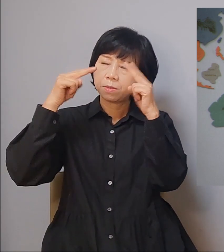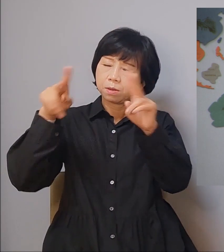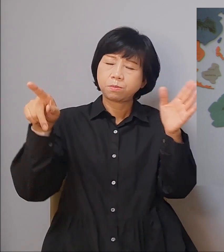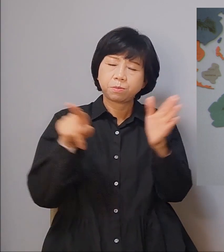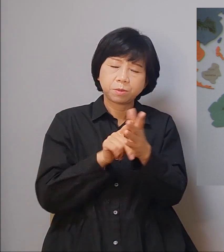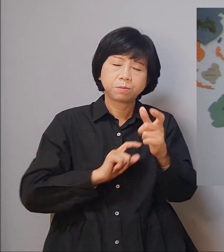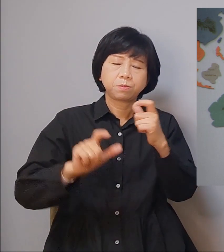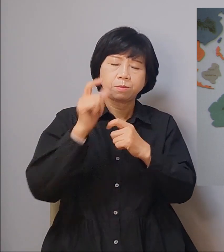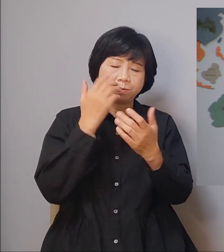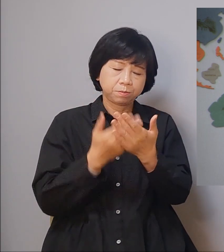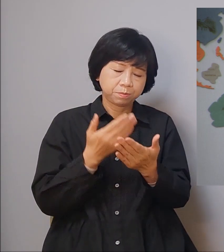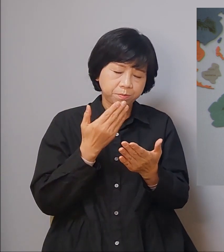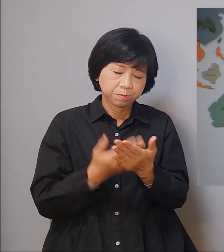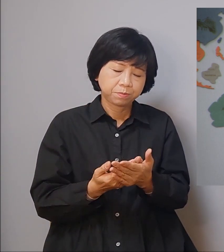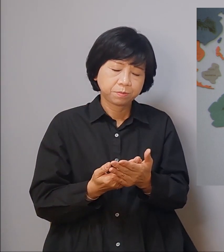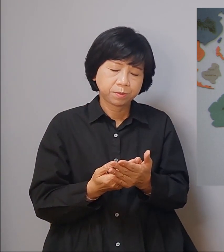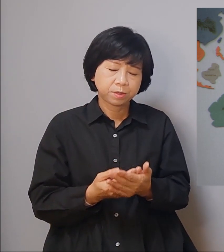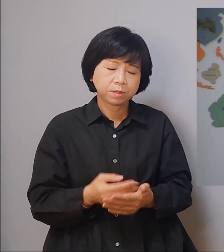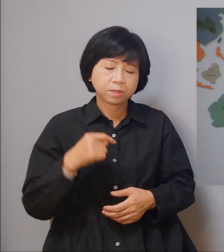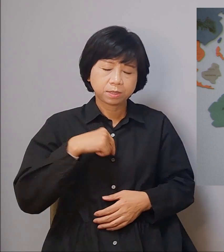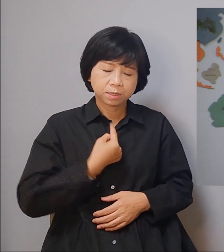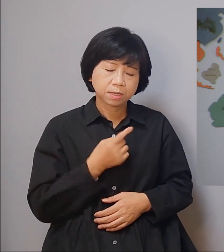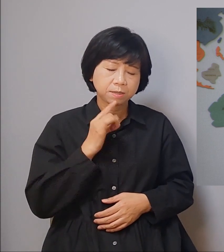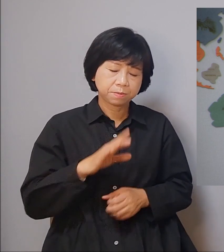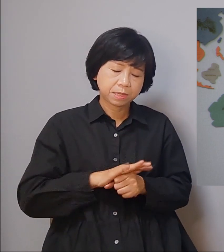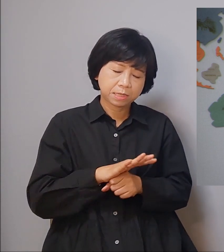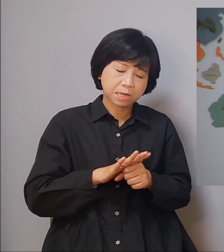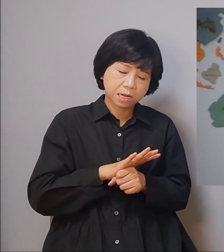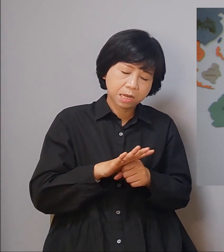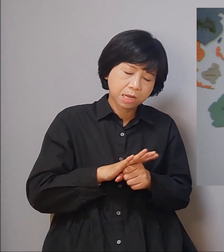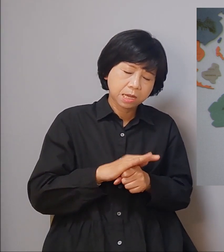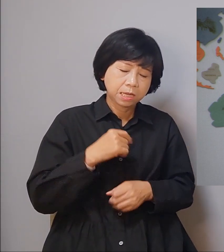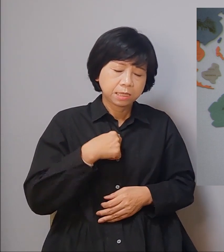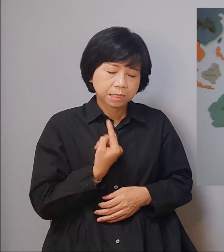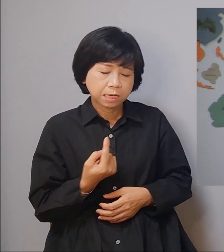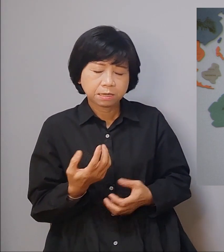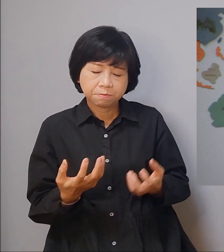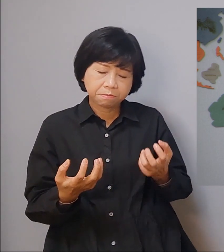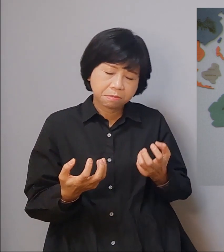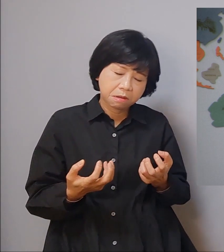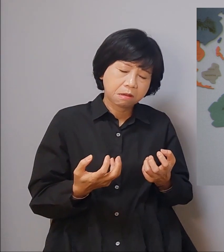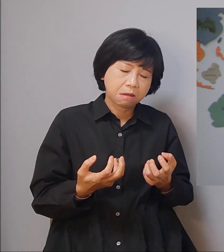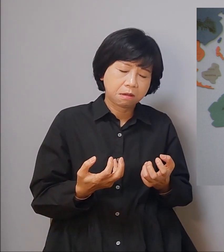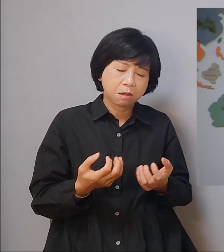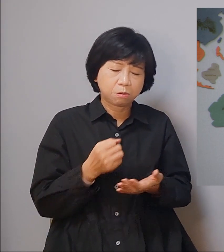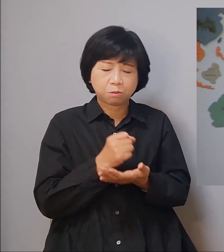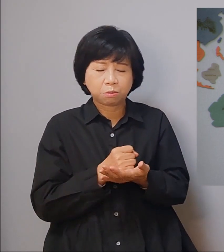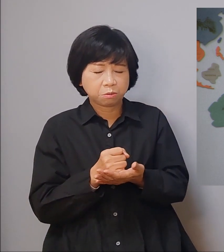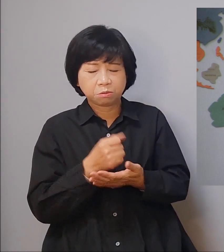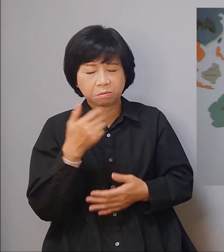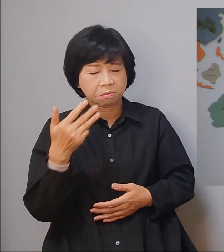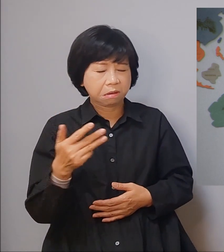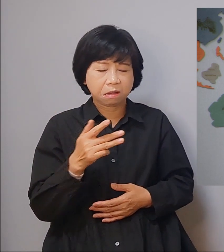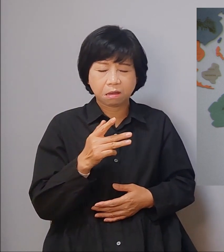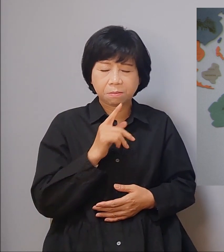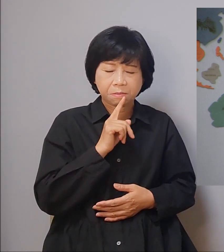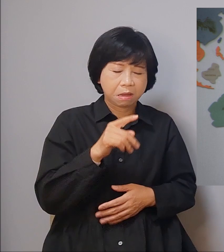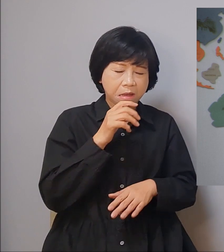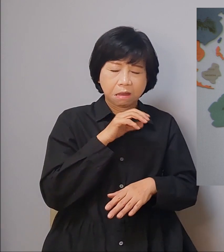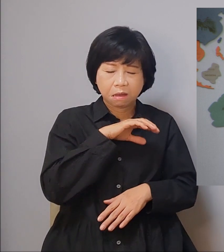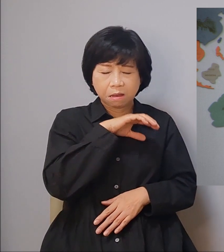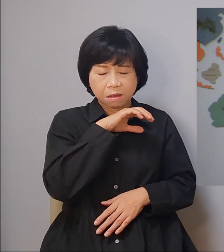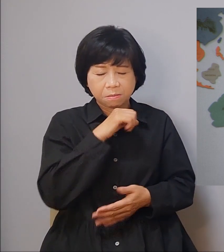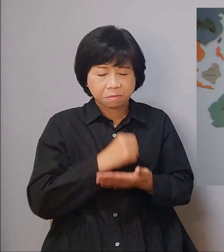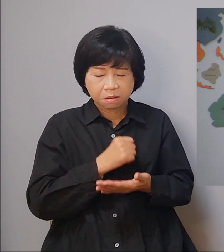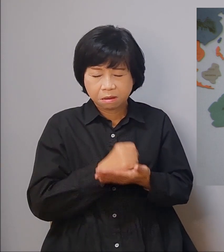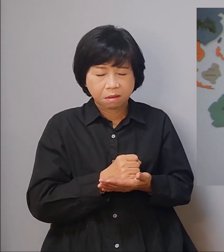믿습니다. 하나님, 자기 연민에 빠져 내 코가 석자라고 내 팔자가 어떻다고 떠들어대는 것이 아니고 하나님의 은혜, 하나님의